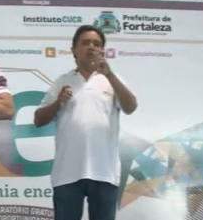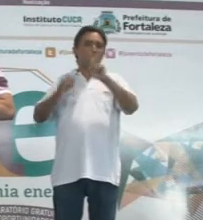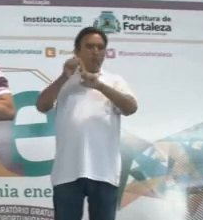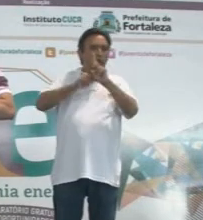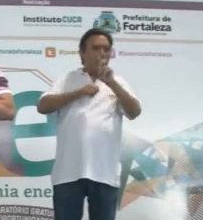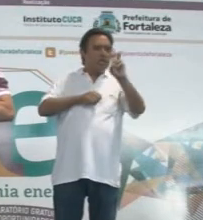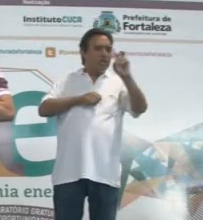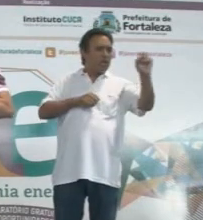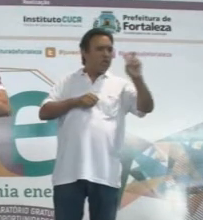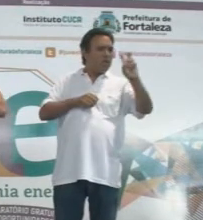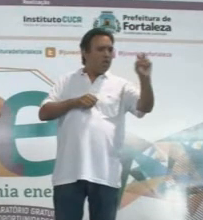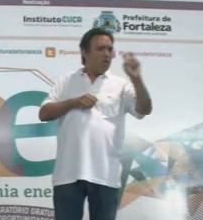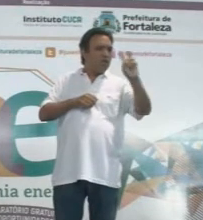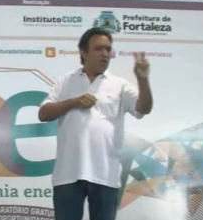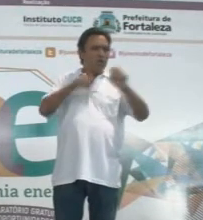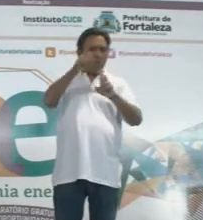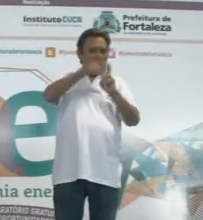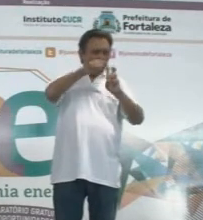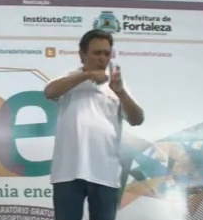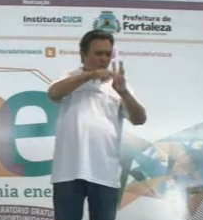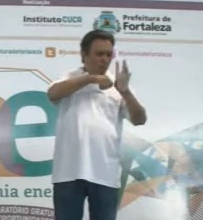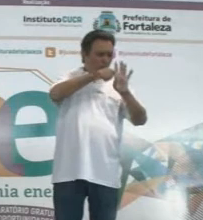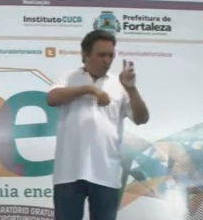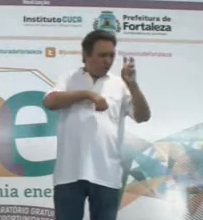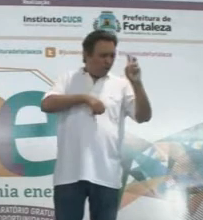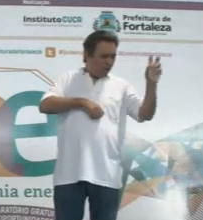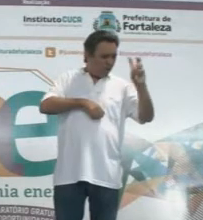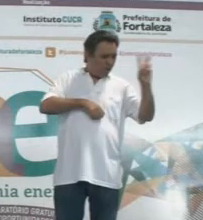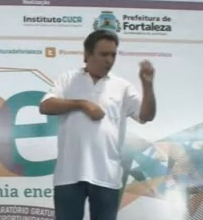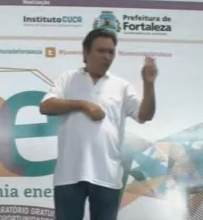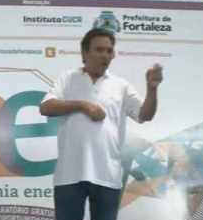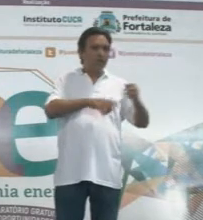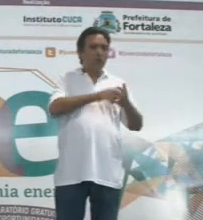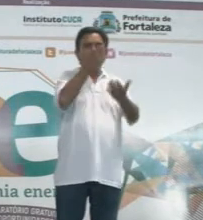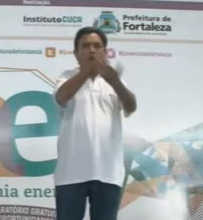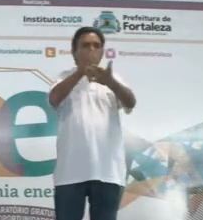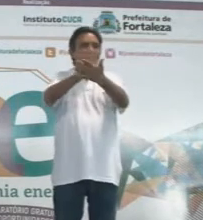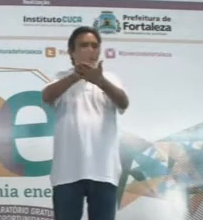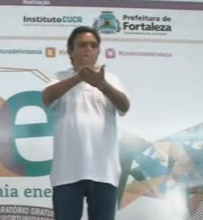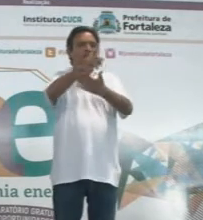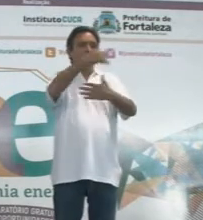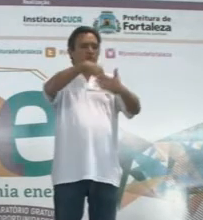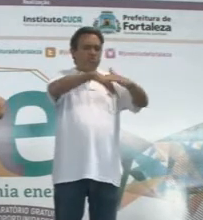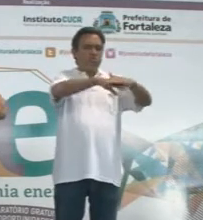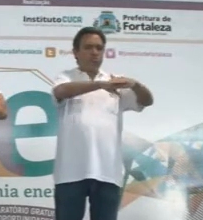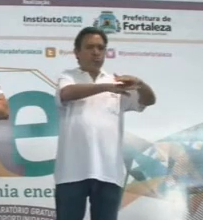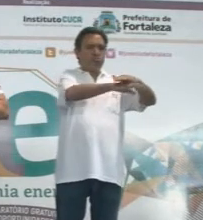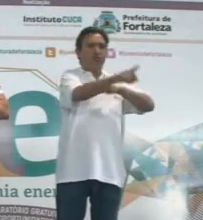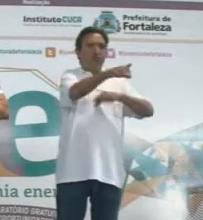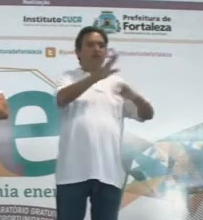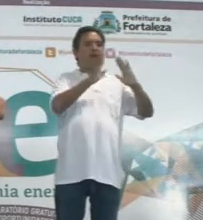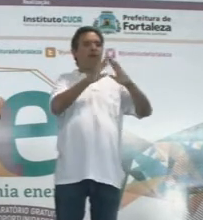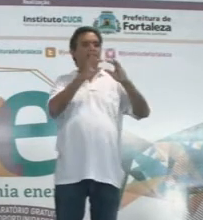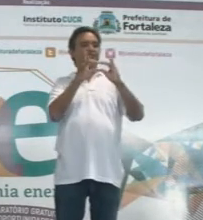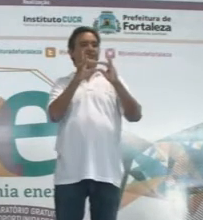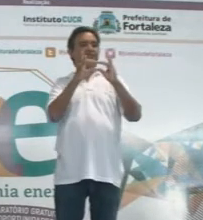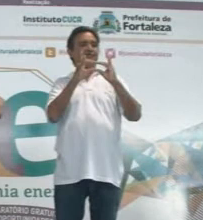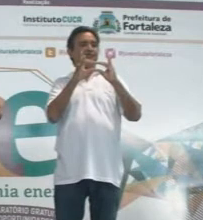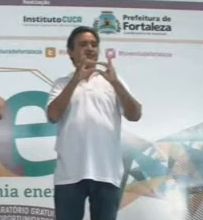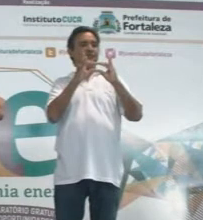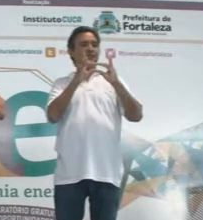ele nunca desaparecesse, ele só somasse, porque você não paga imposto, você mora dentro do palácio, com